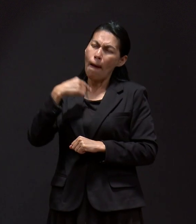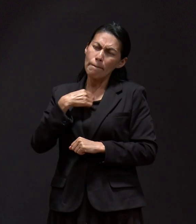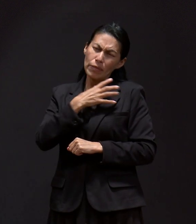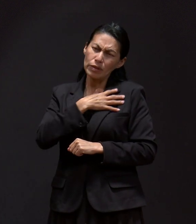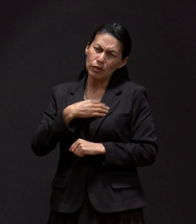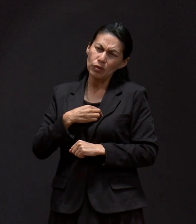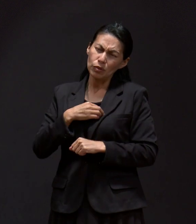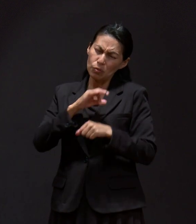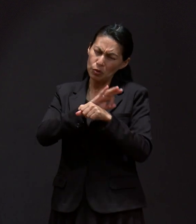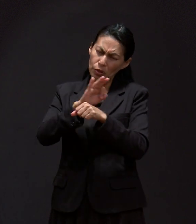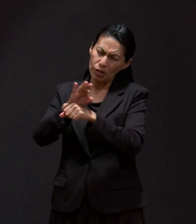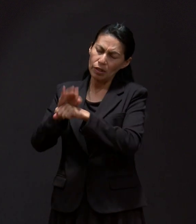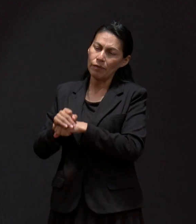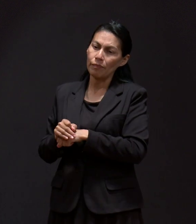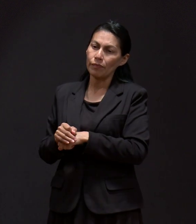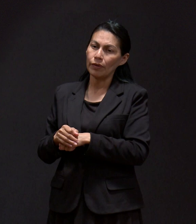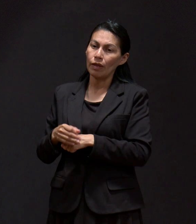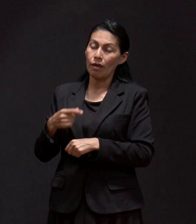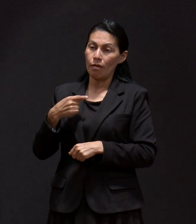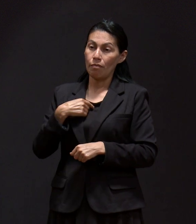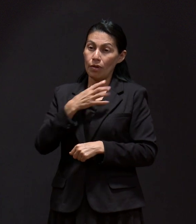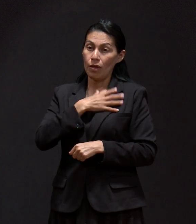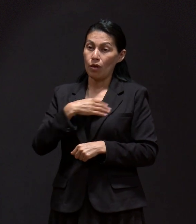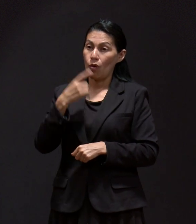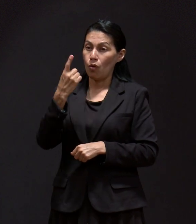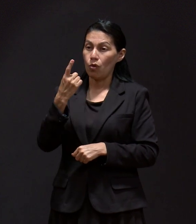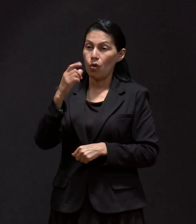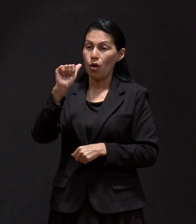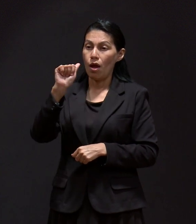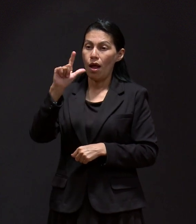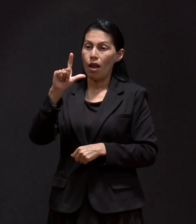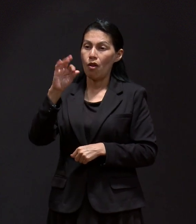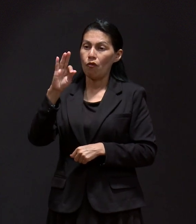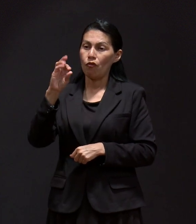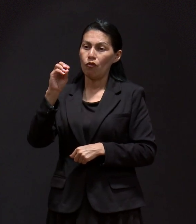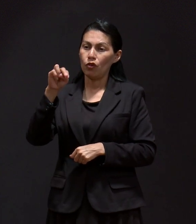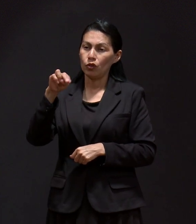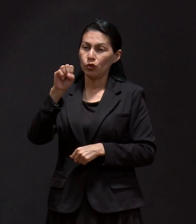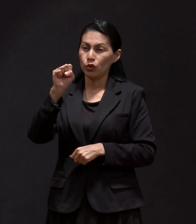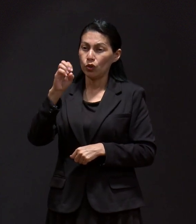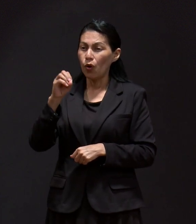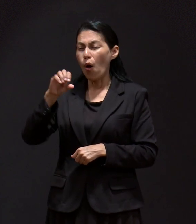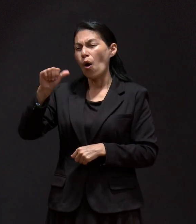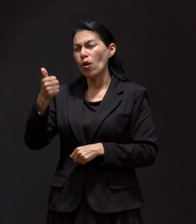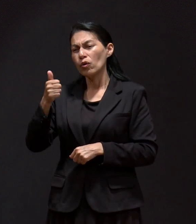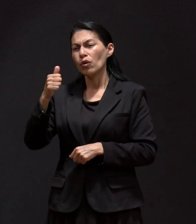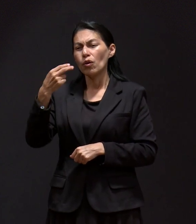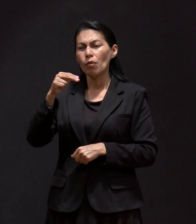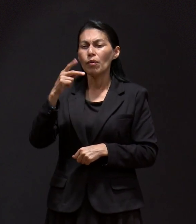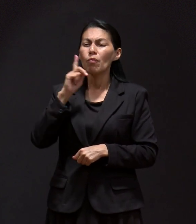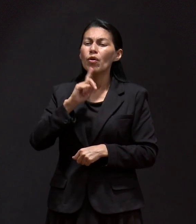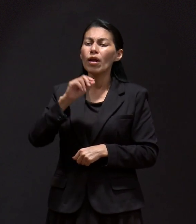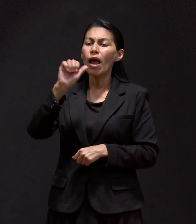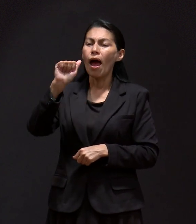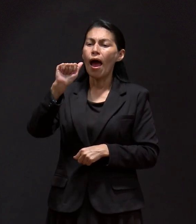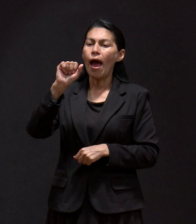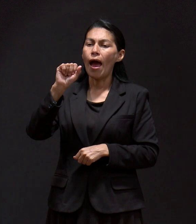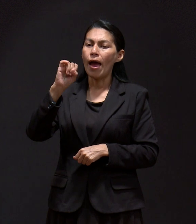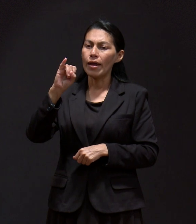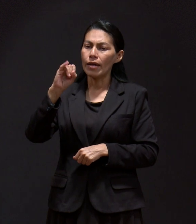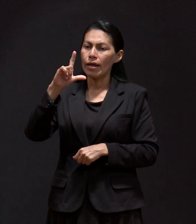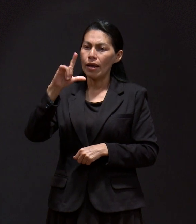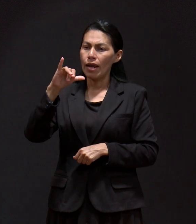y lo ha hecho hasta ahora alfonso tiene 21 años y ailín tiene 14 y el señor no nos ha abandonado nos